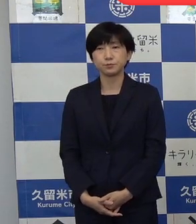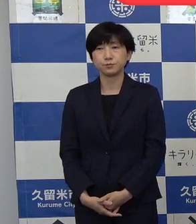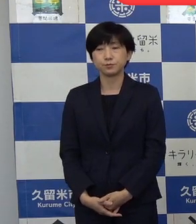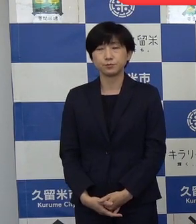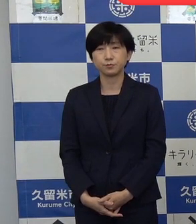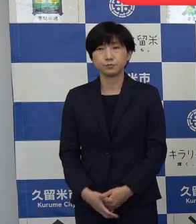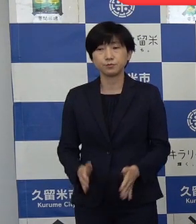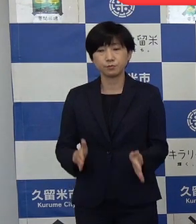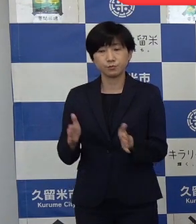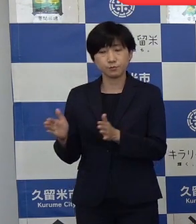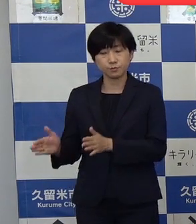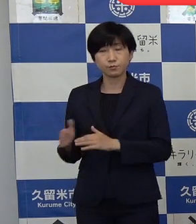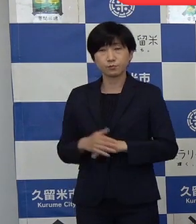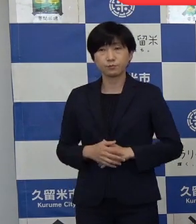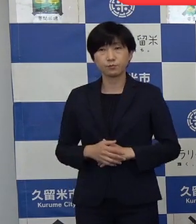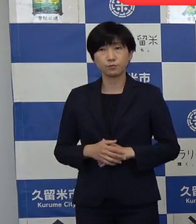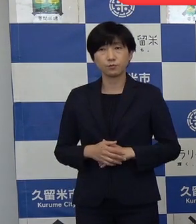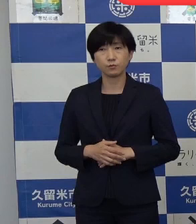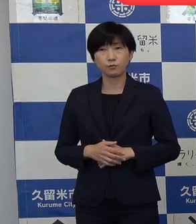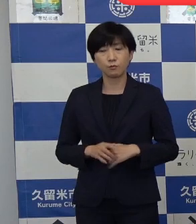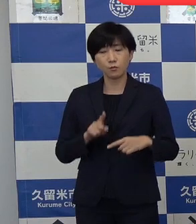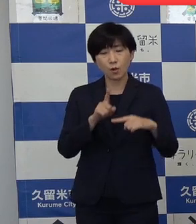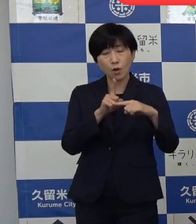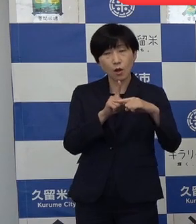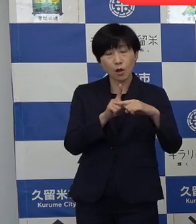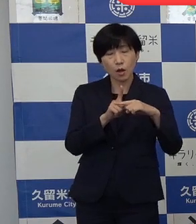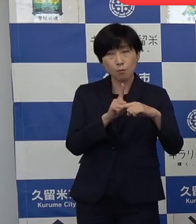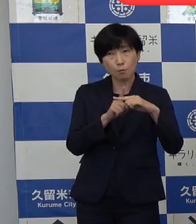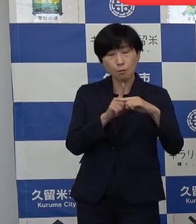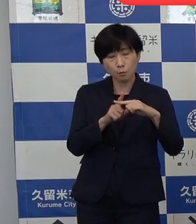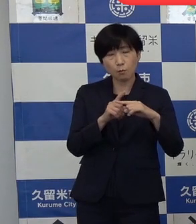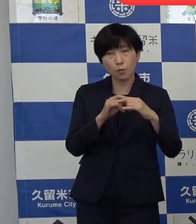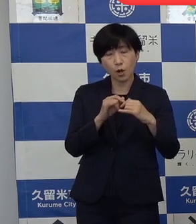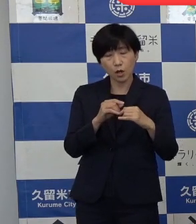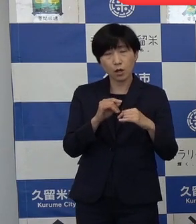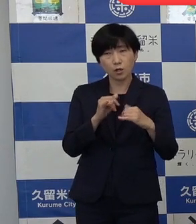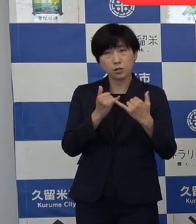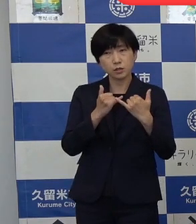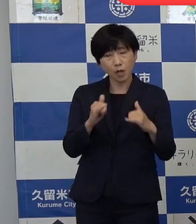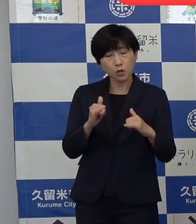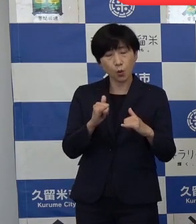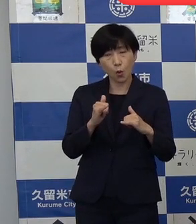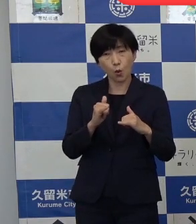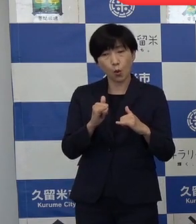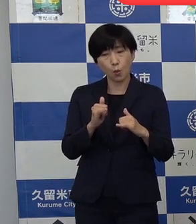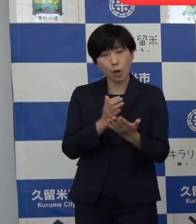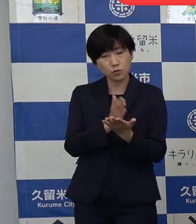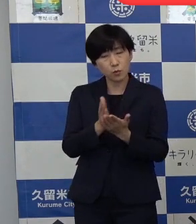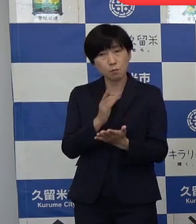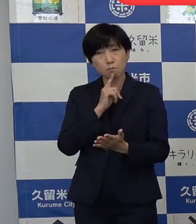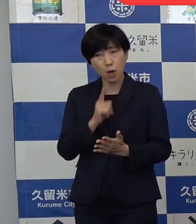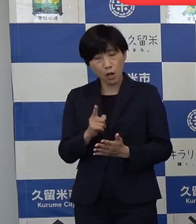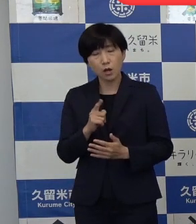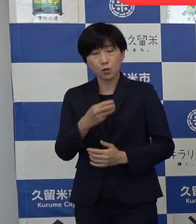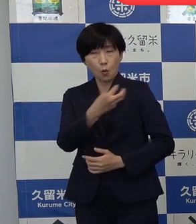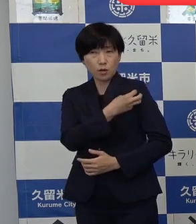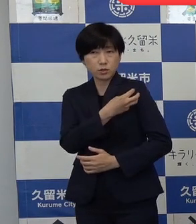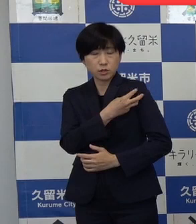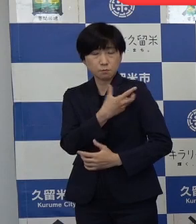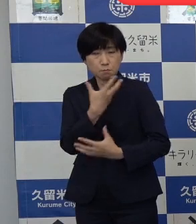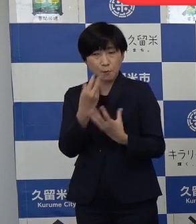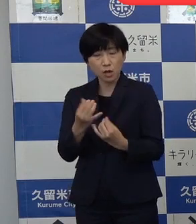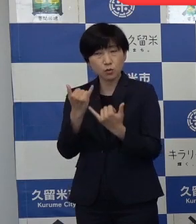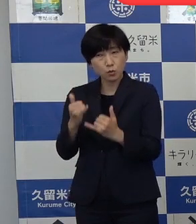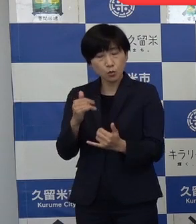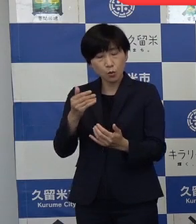それから陽性者の内訳をワクチン接種歴との関係を見ていますが、3回目